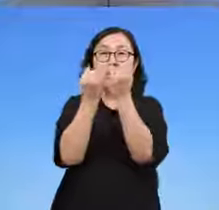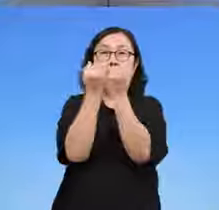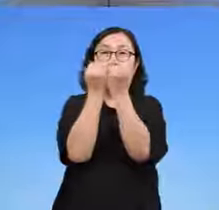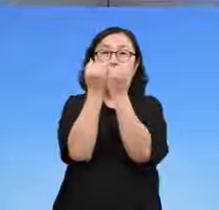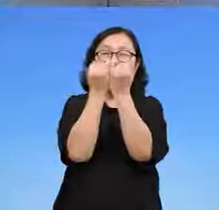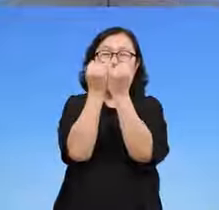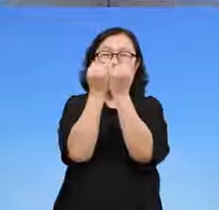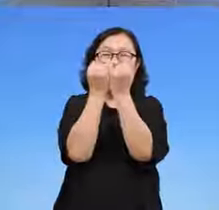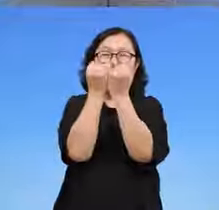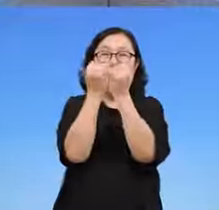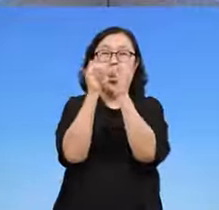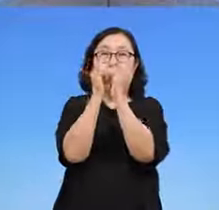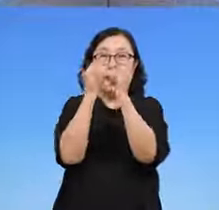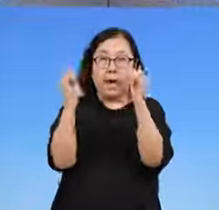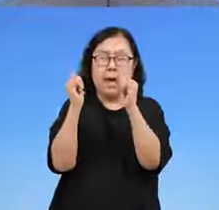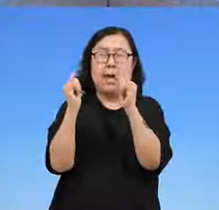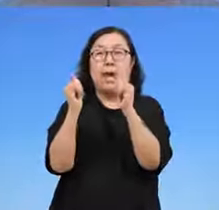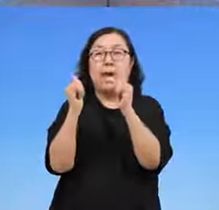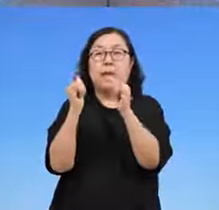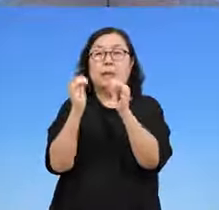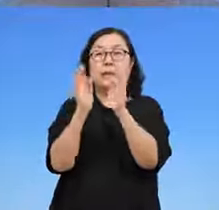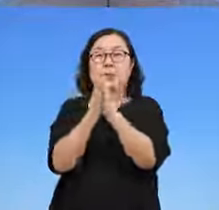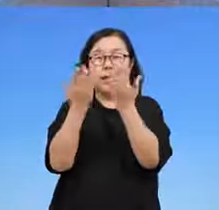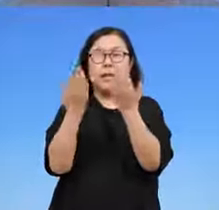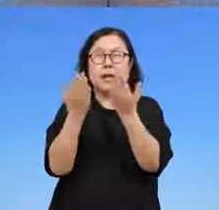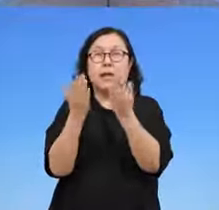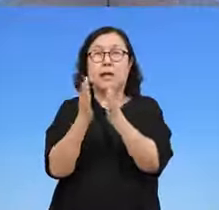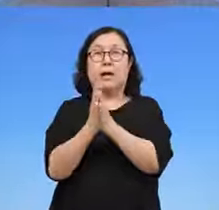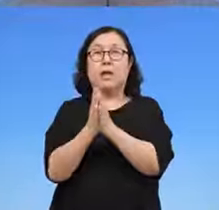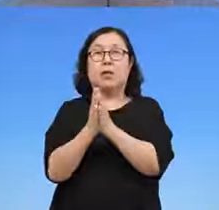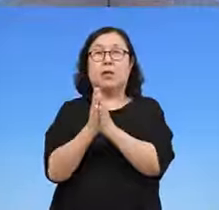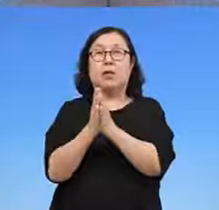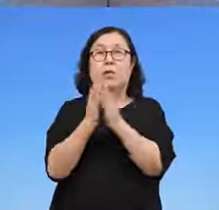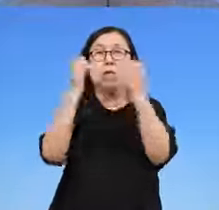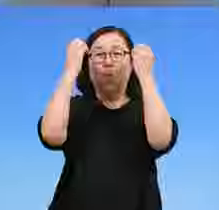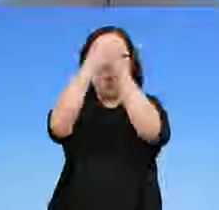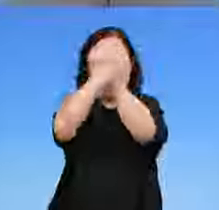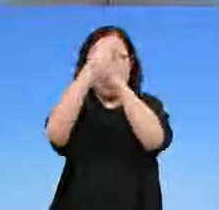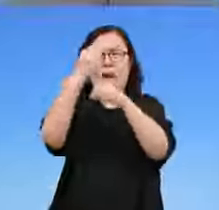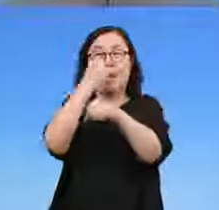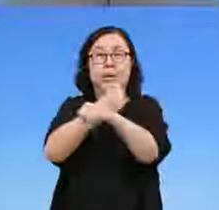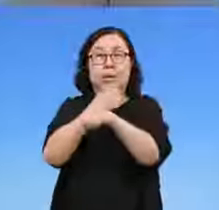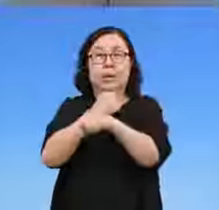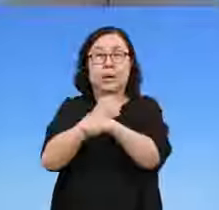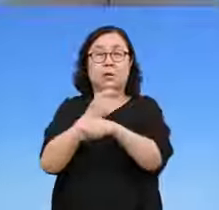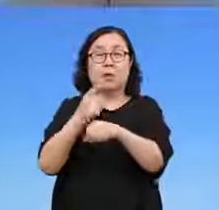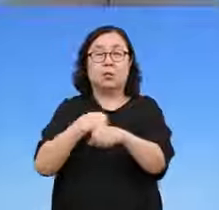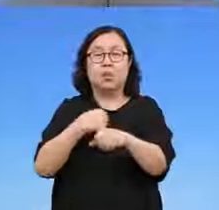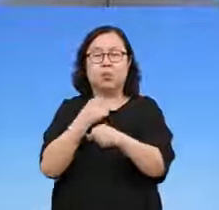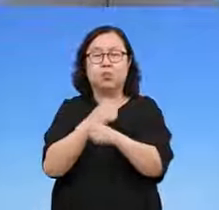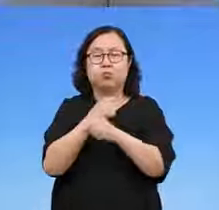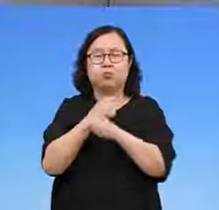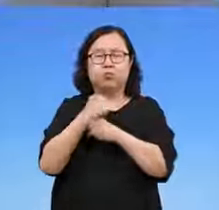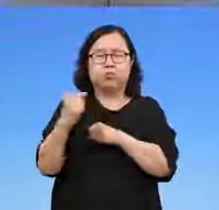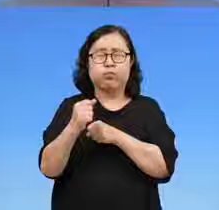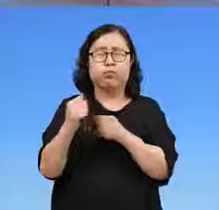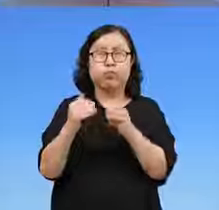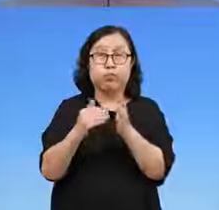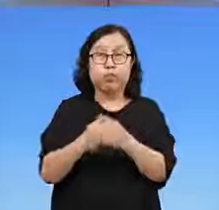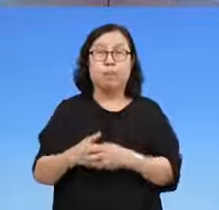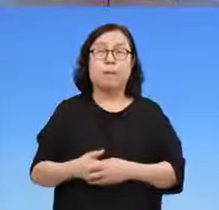책이다. 교회가 왜 이따위 책을 만드느냐. 그래서 내가 너무 당황을 한 거예요. 아닌데 이게.